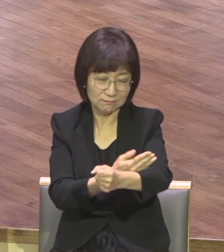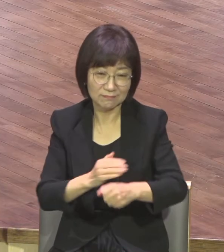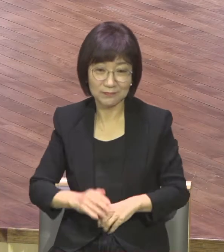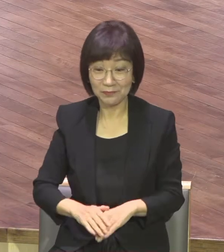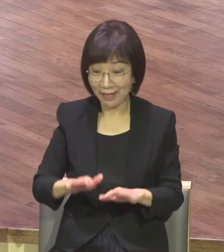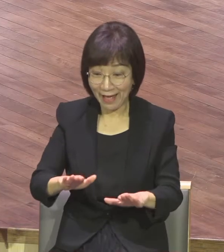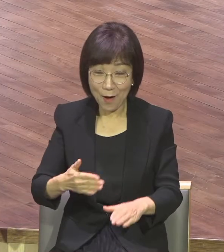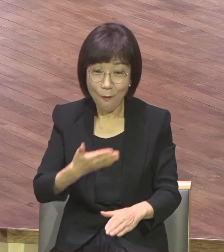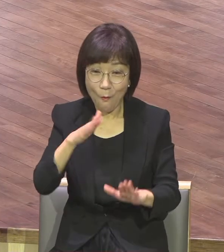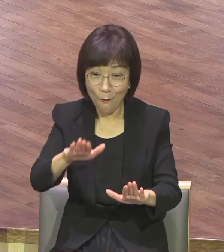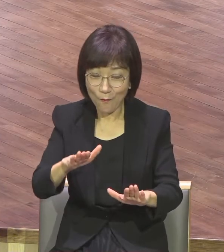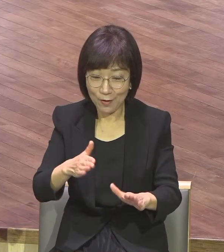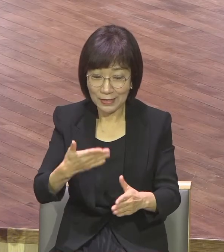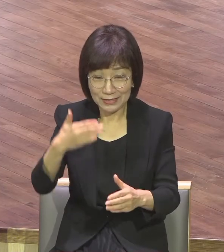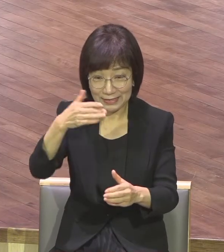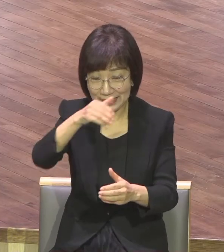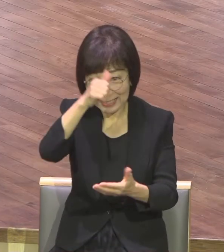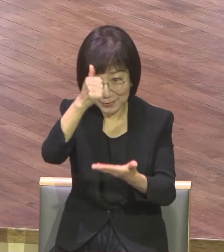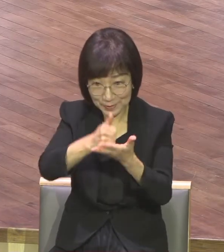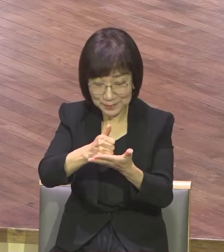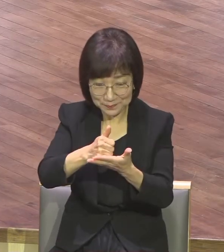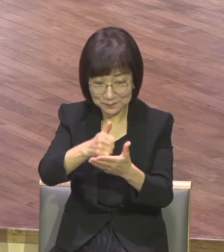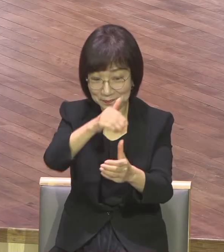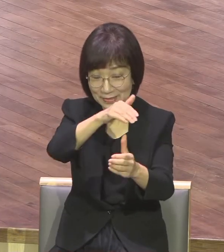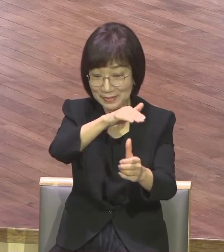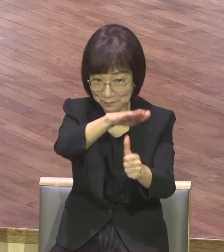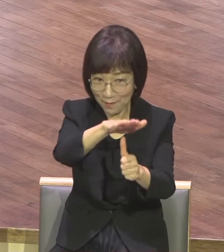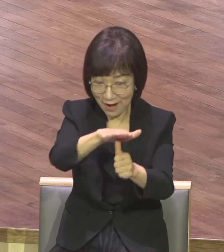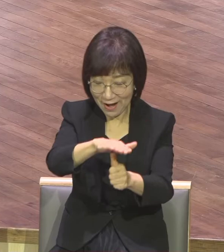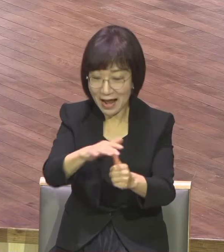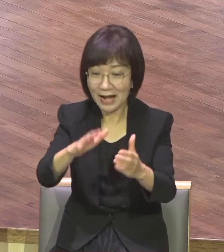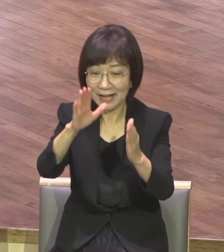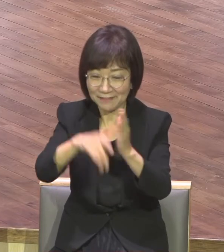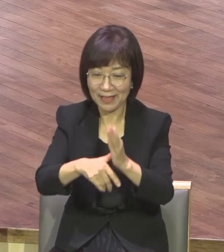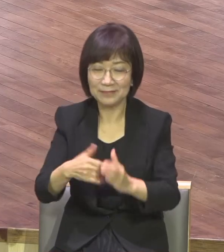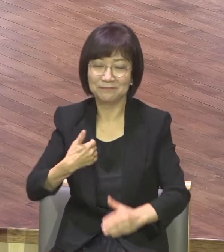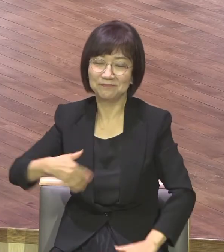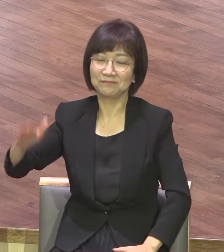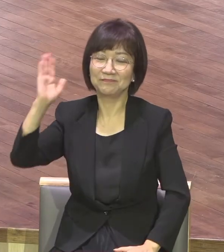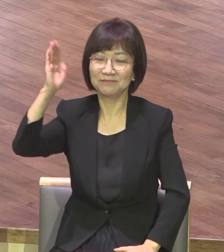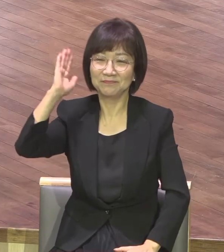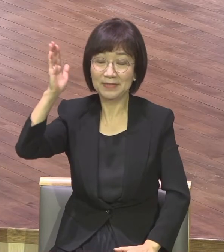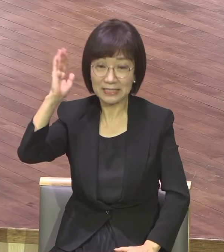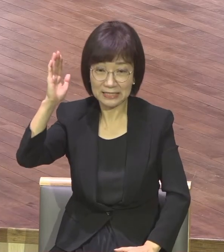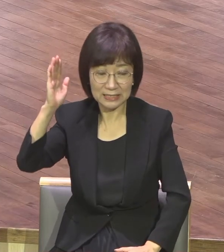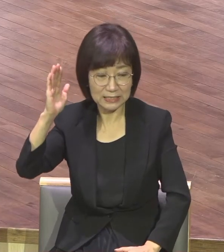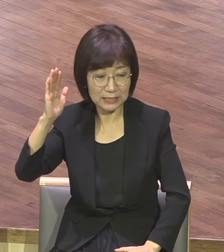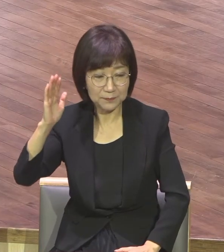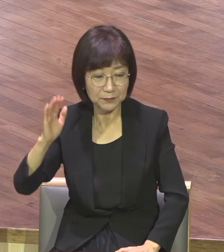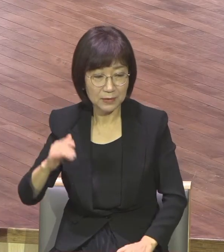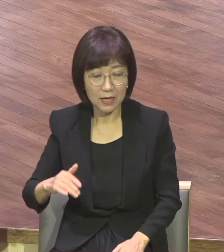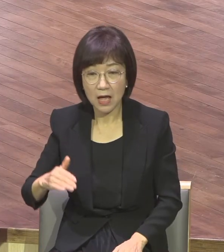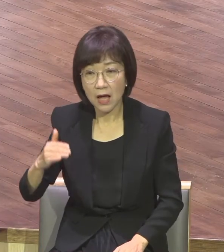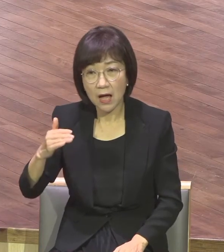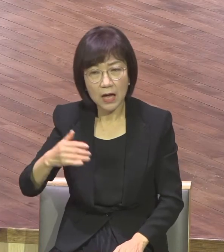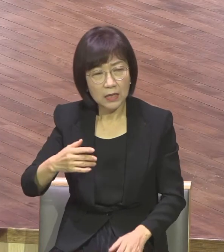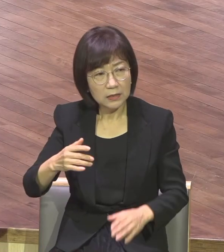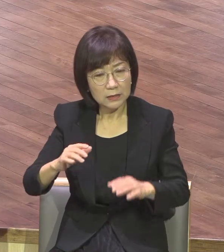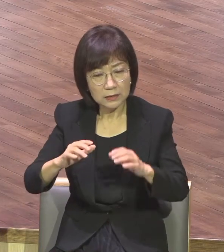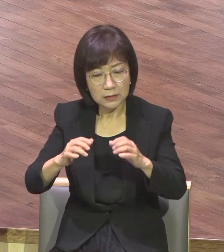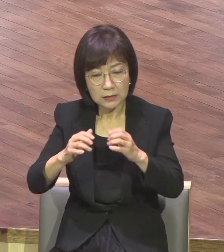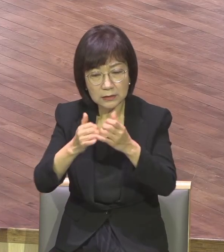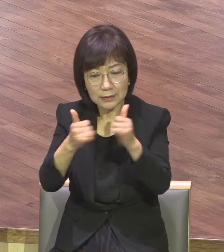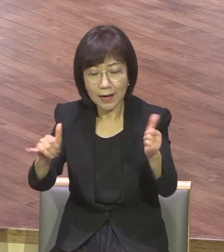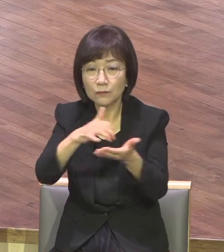중직자들을 중직하면서 메시지를 했습니다. 7천만이 살고 있는데 우리나라보다 더 큽니다. 7천만이